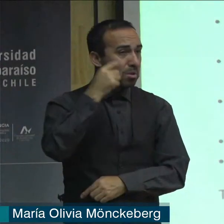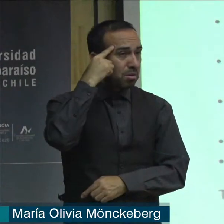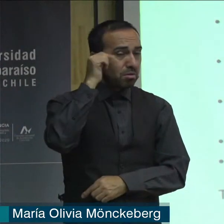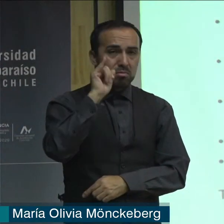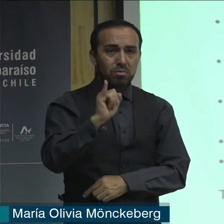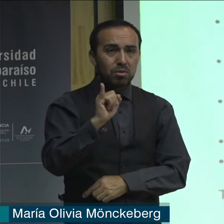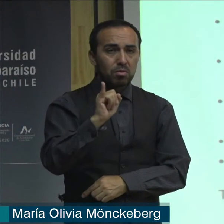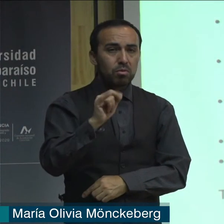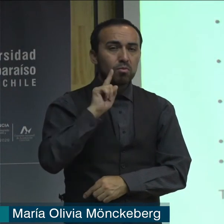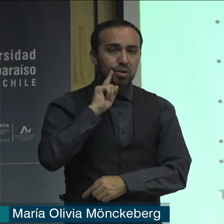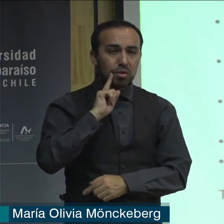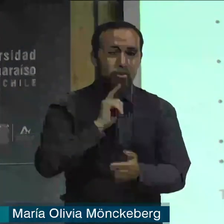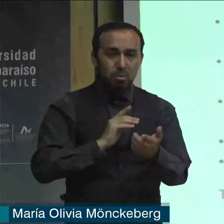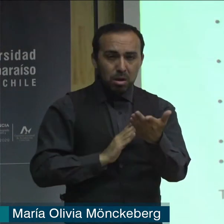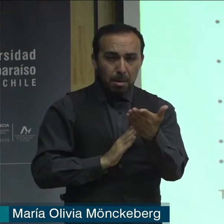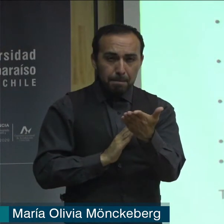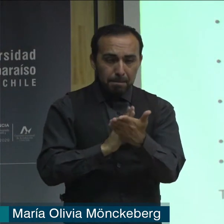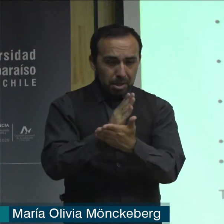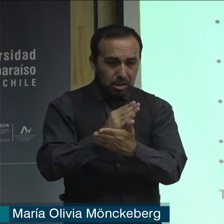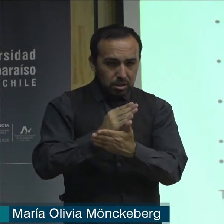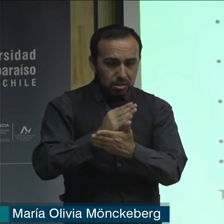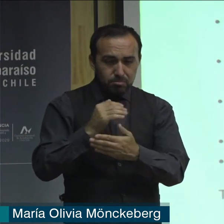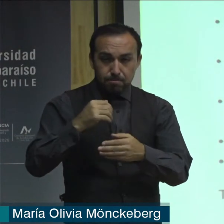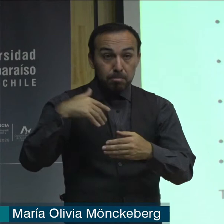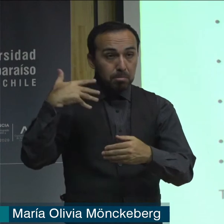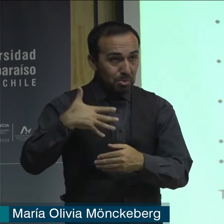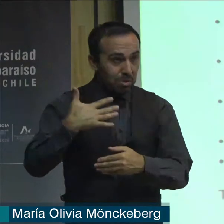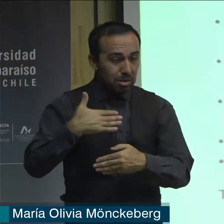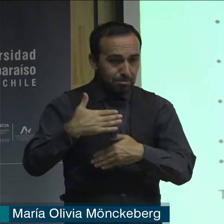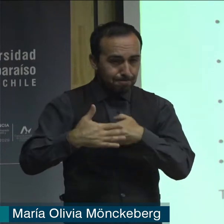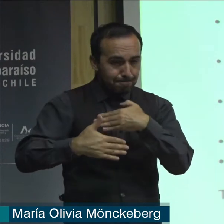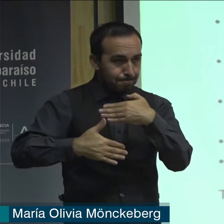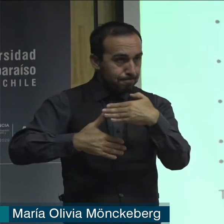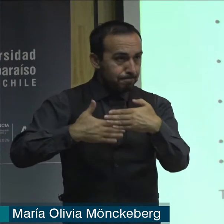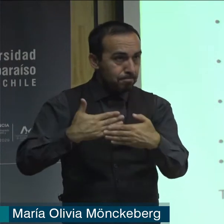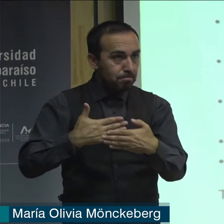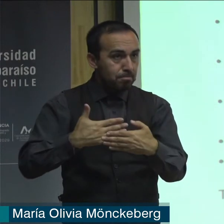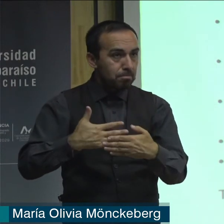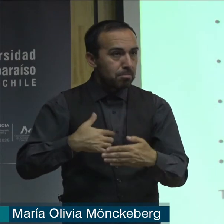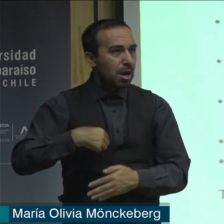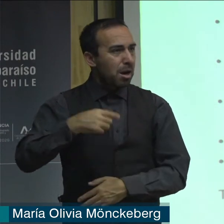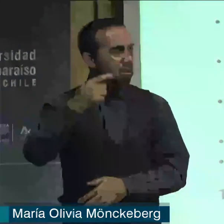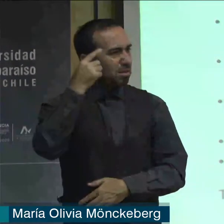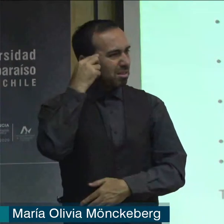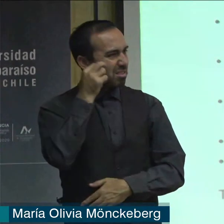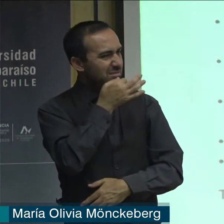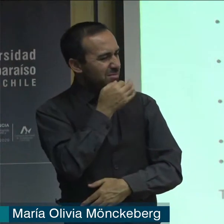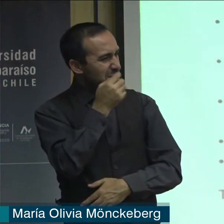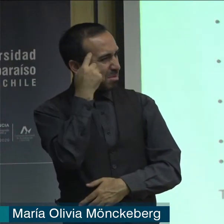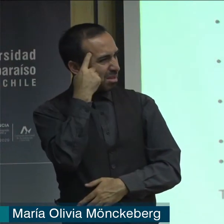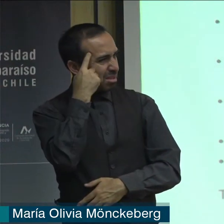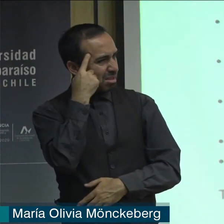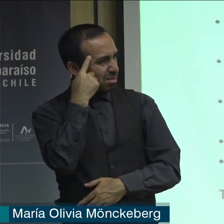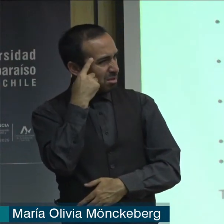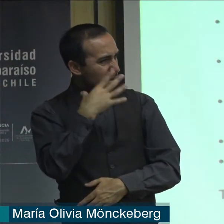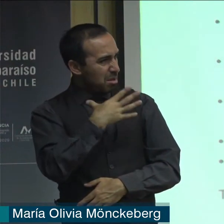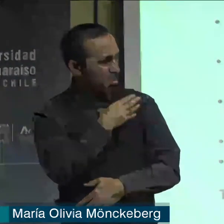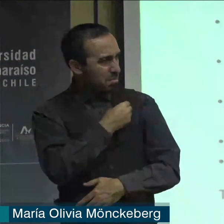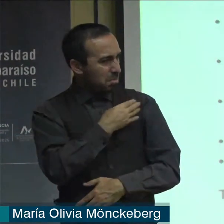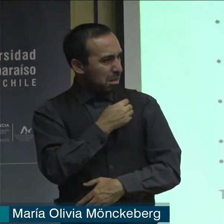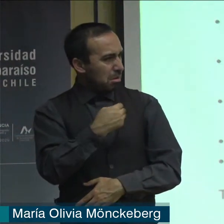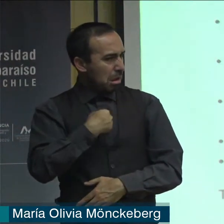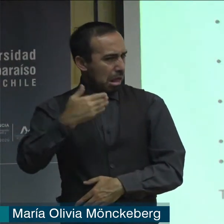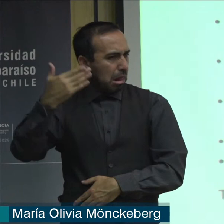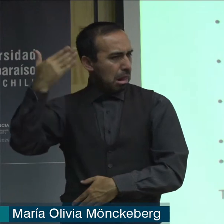aliciente muy muy importante para la pérdida del miedo que había sobrevenido sobre todo